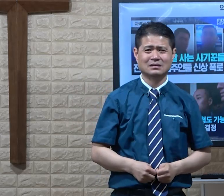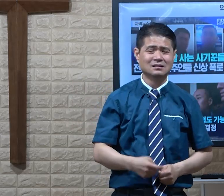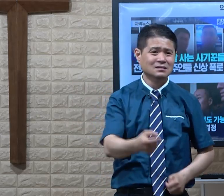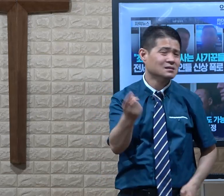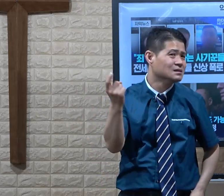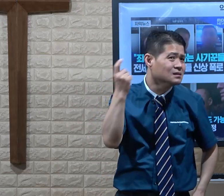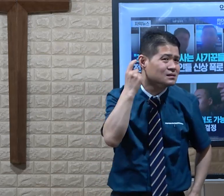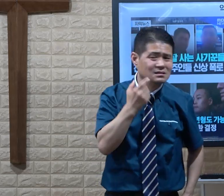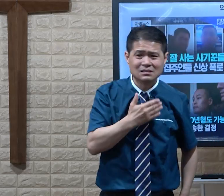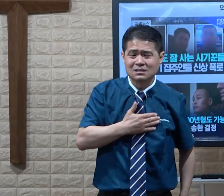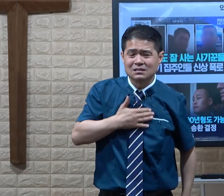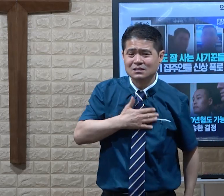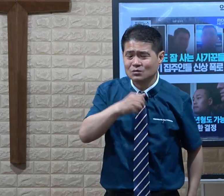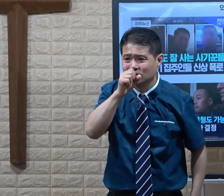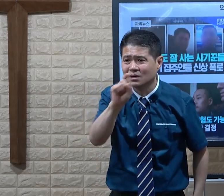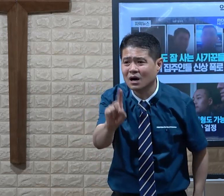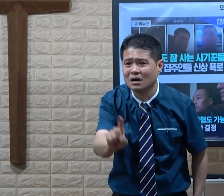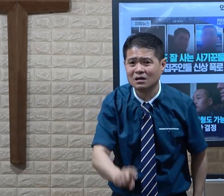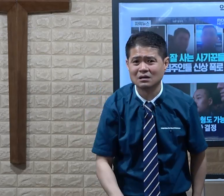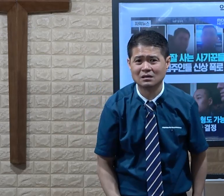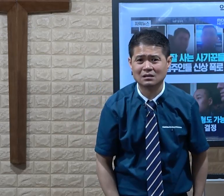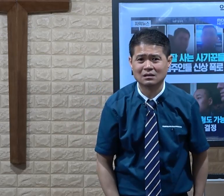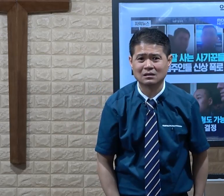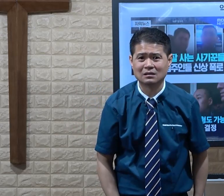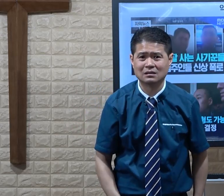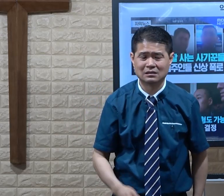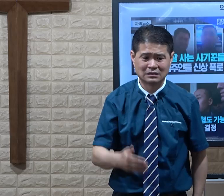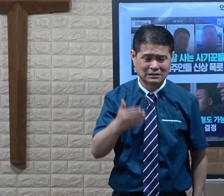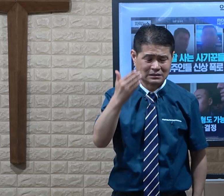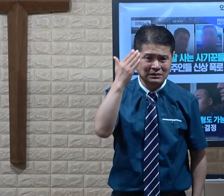한방망이 처벌이니 다른 사람 외국인들이 몰려오는 것입니다.